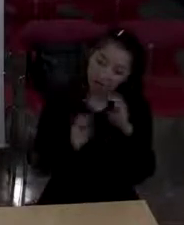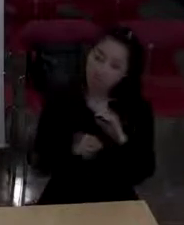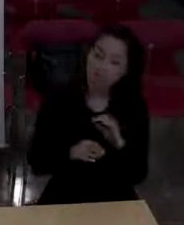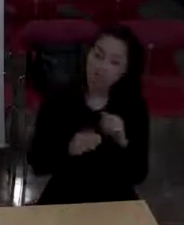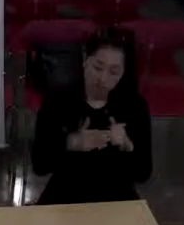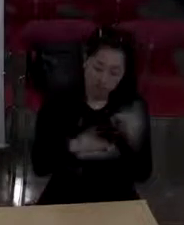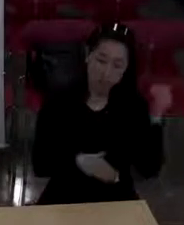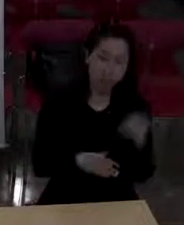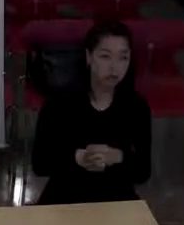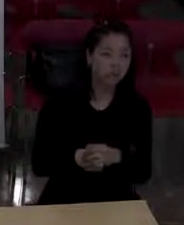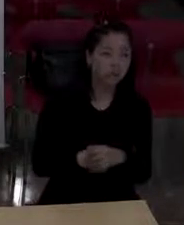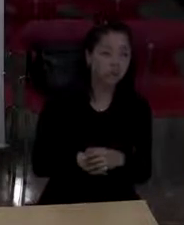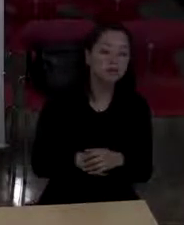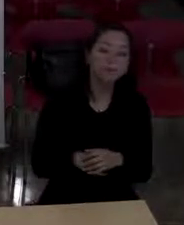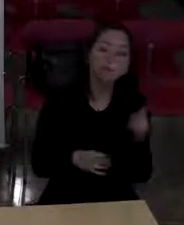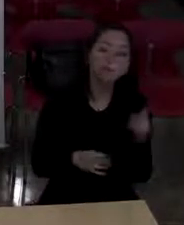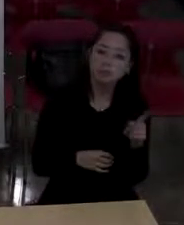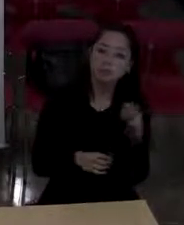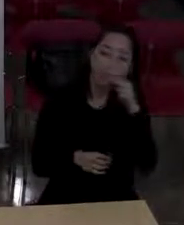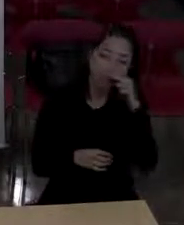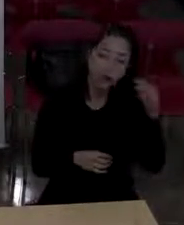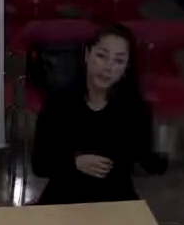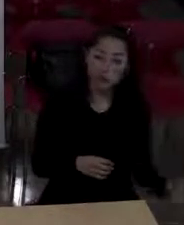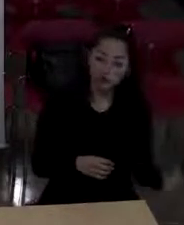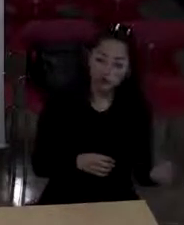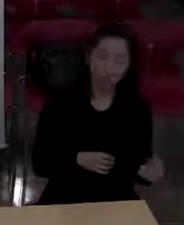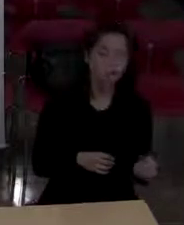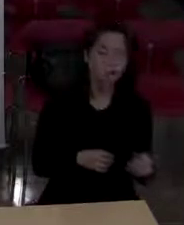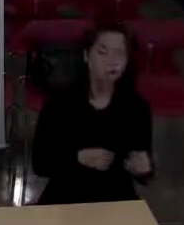autonomía en la medida en que poseen la capacidad